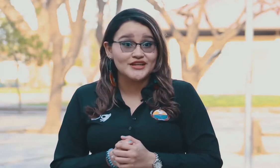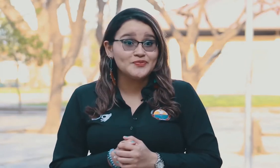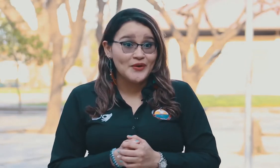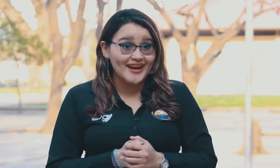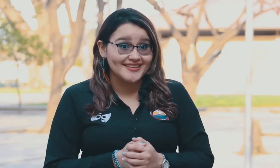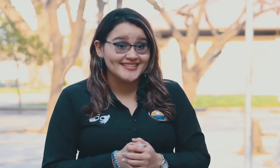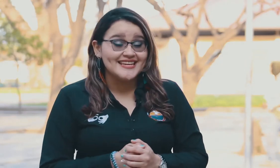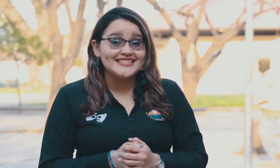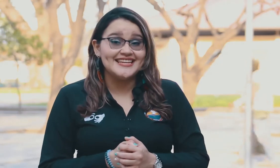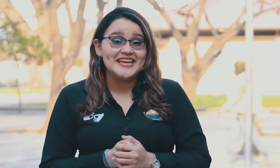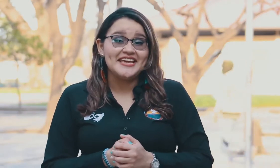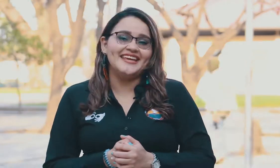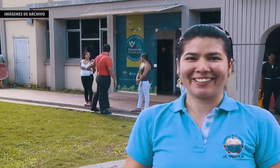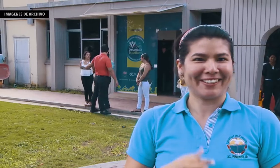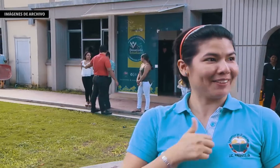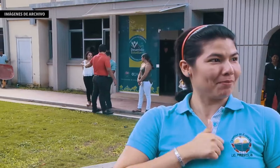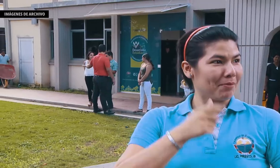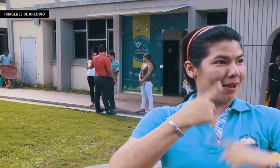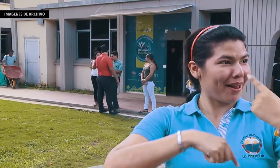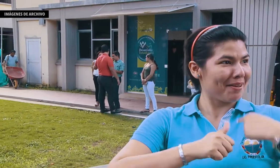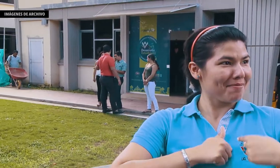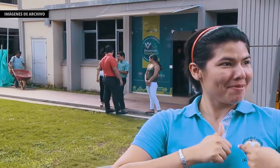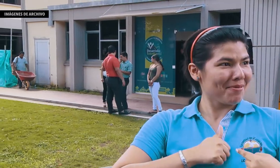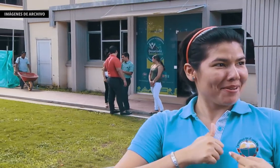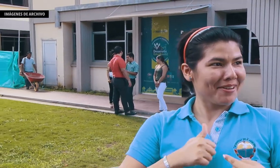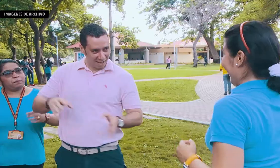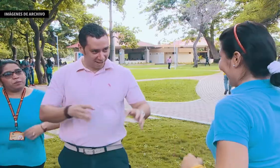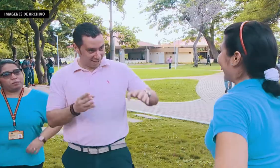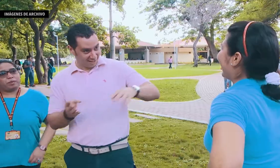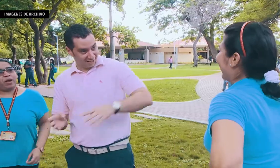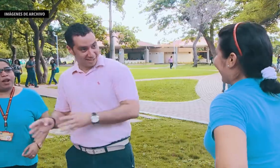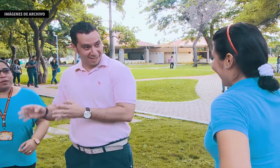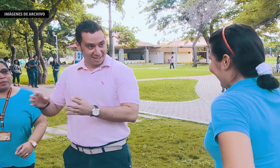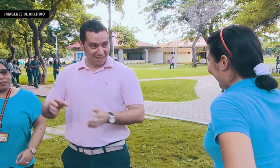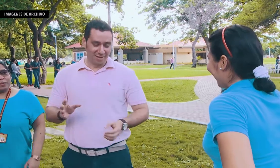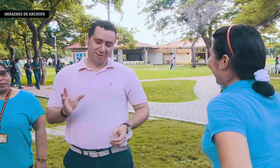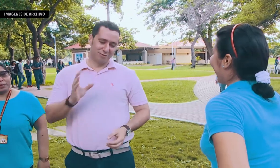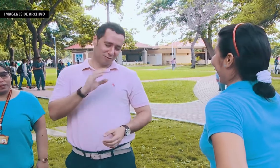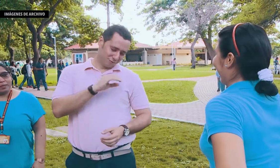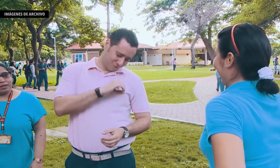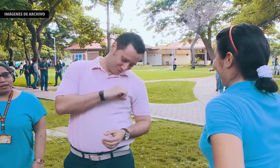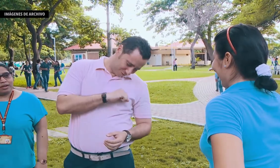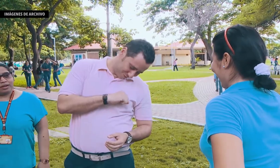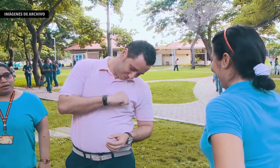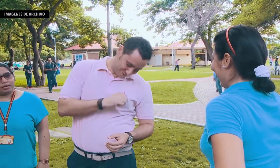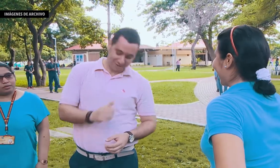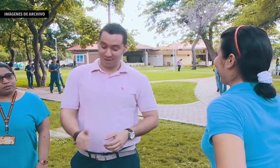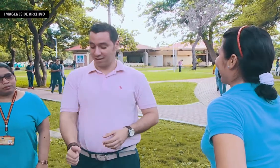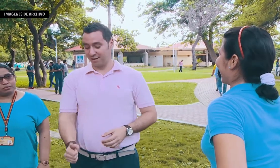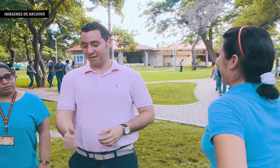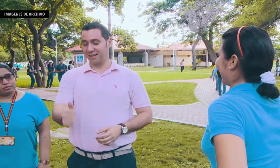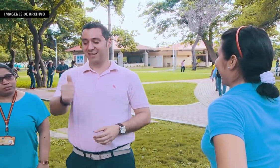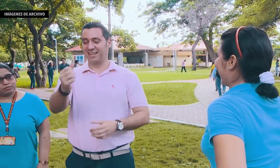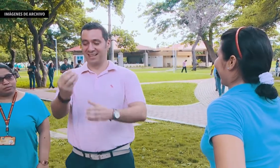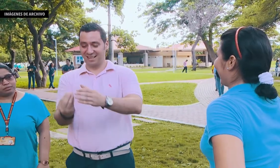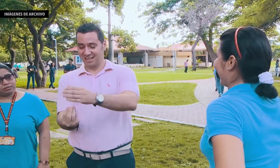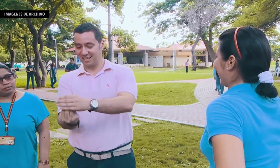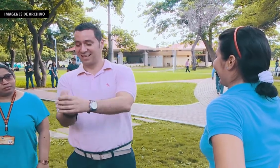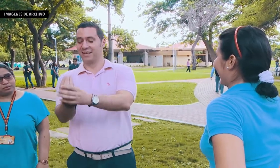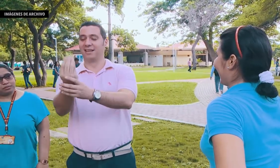muchas mujeres, ¿sí? Y pues me refiero específicamente a ellos porque, de hecho, ahí de ese programa